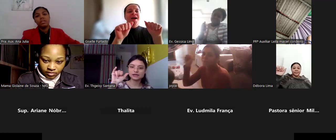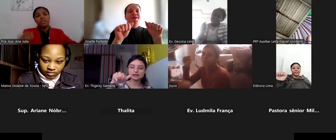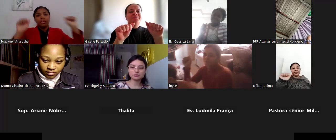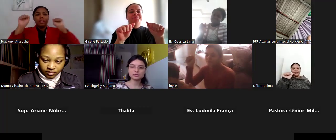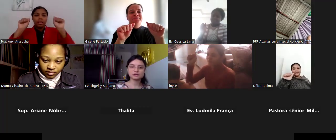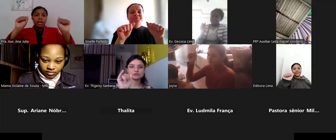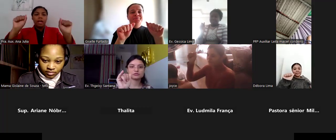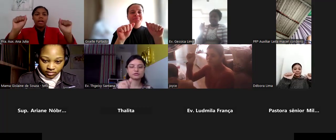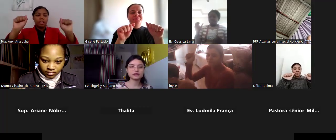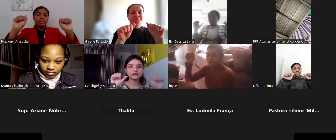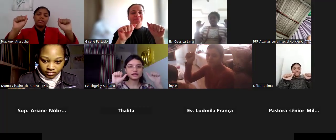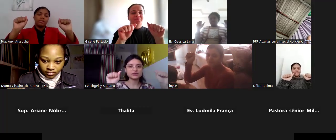A,